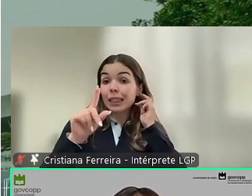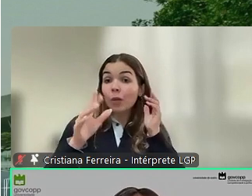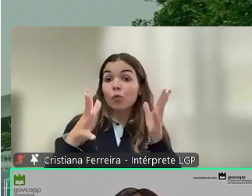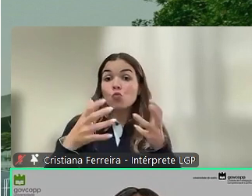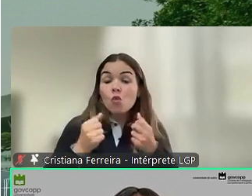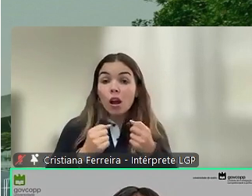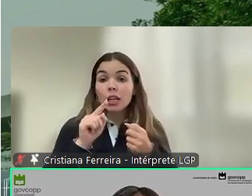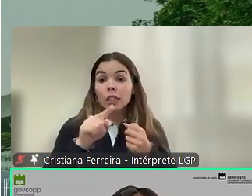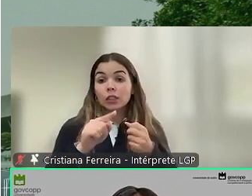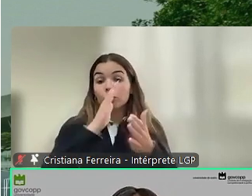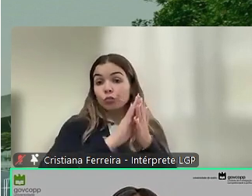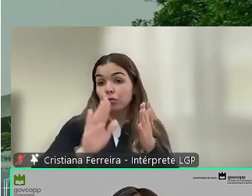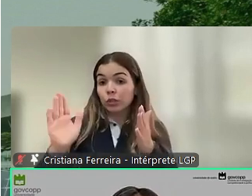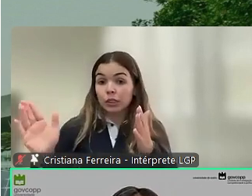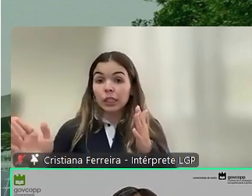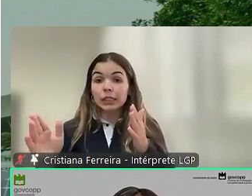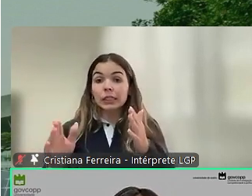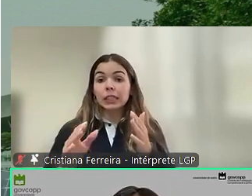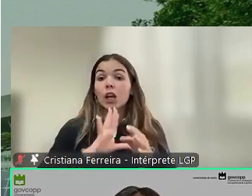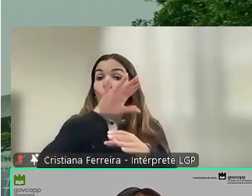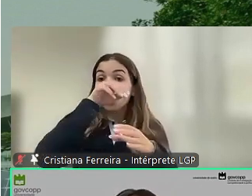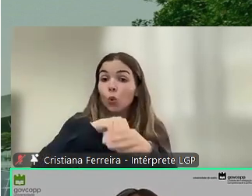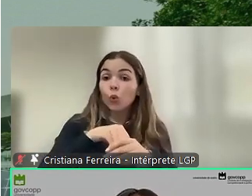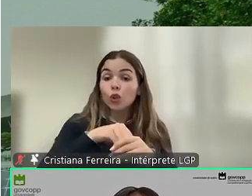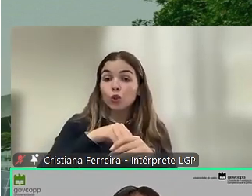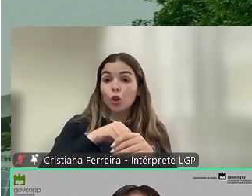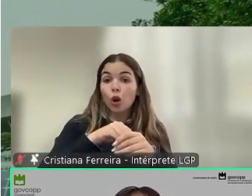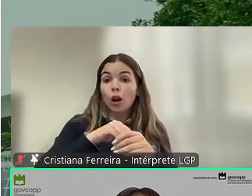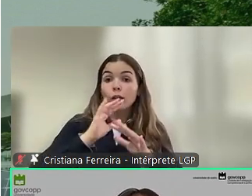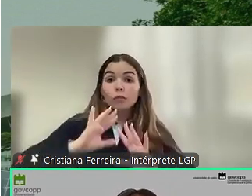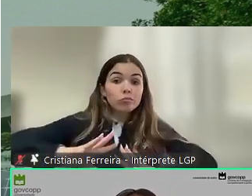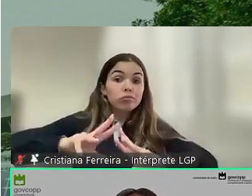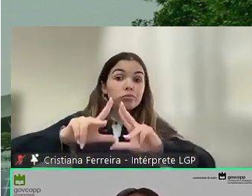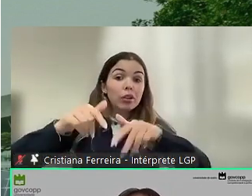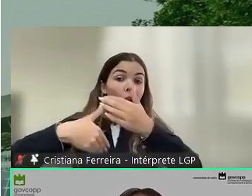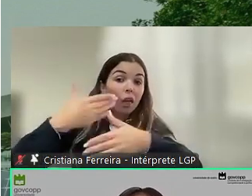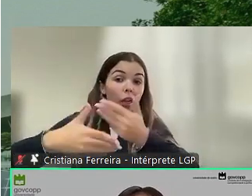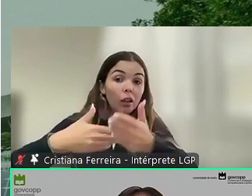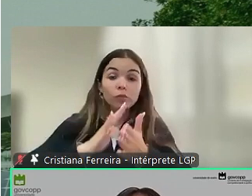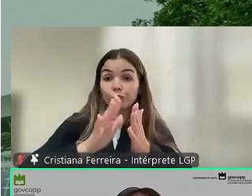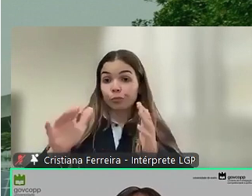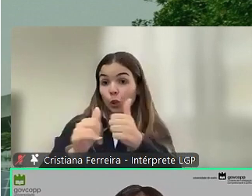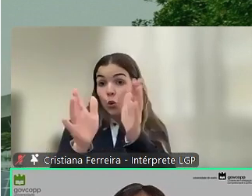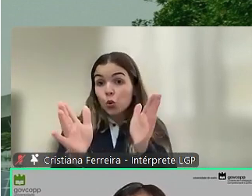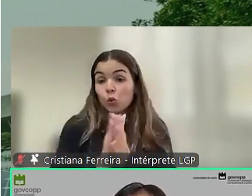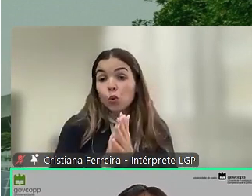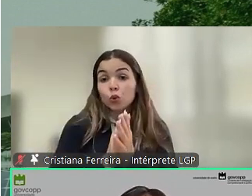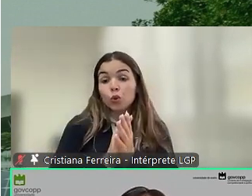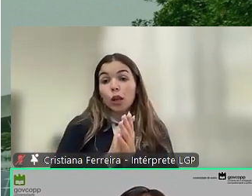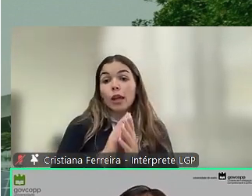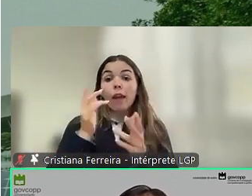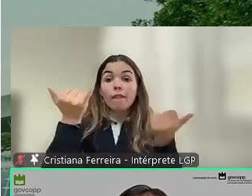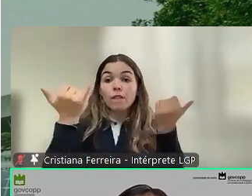pulso também a este processo e sejam incluídos ao longo de todo o processo, porque são eles que vão trazer aqui uma informação muito